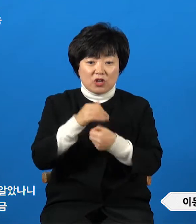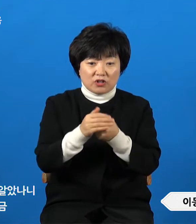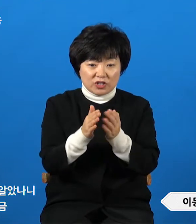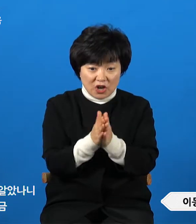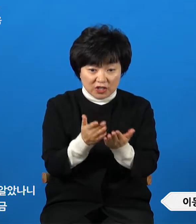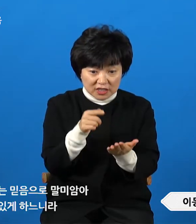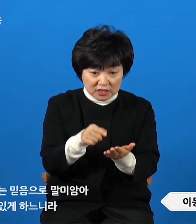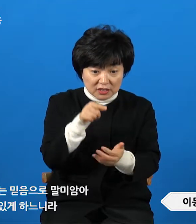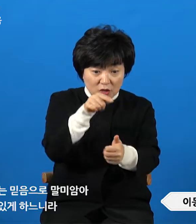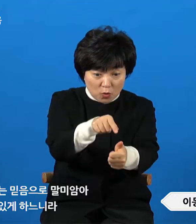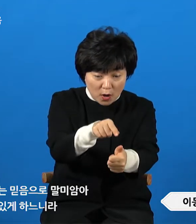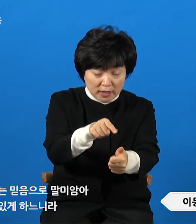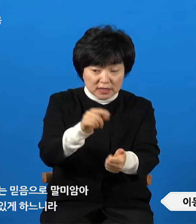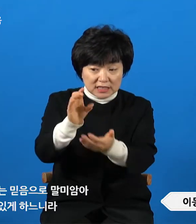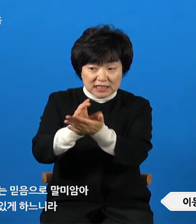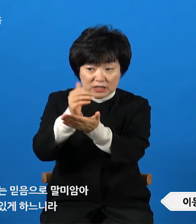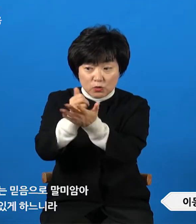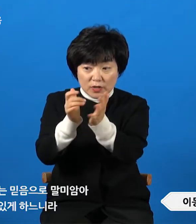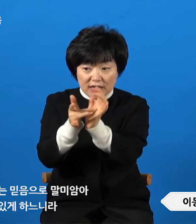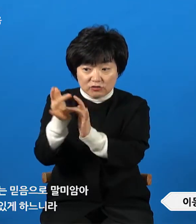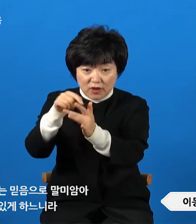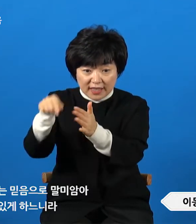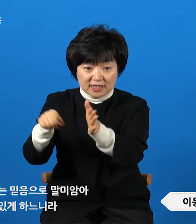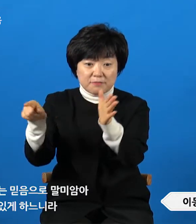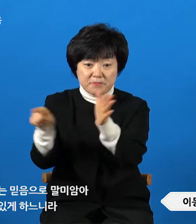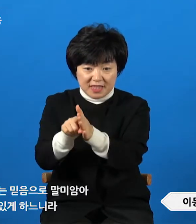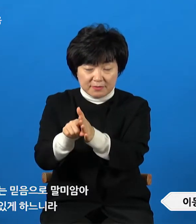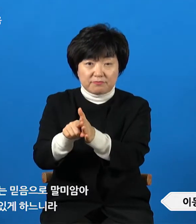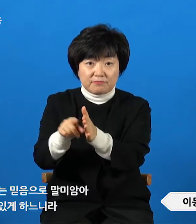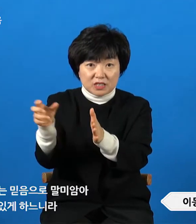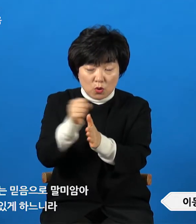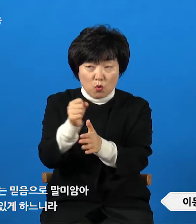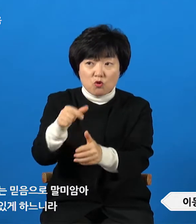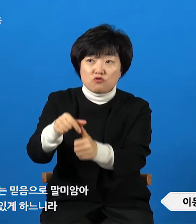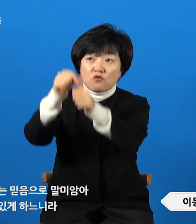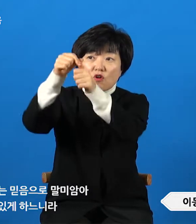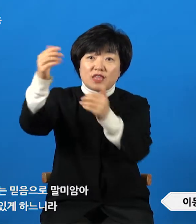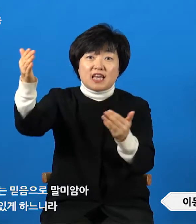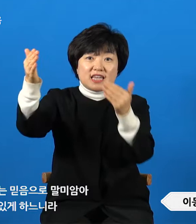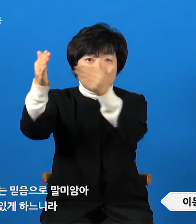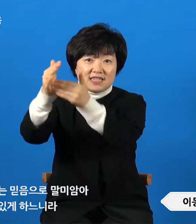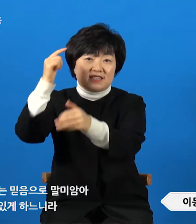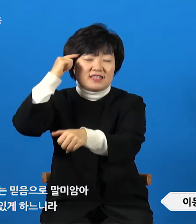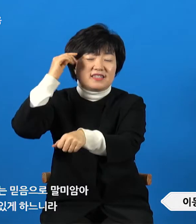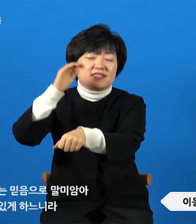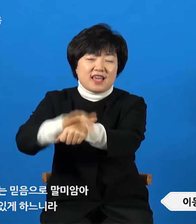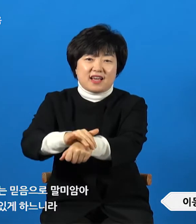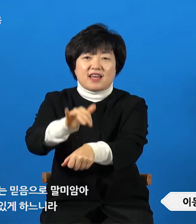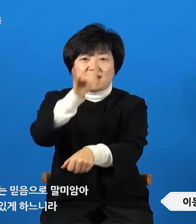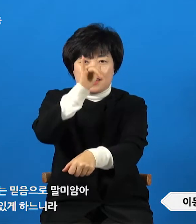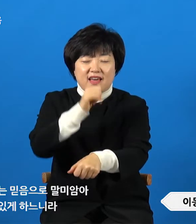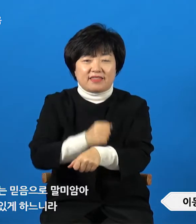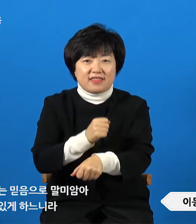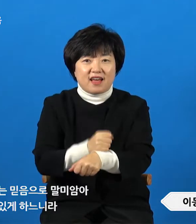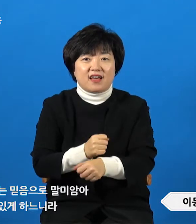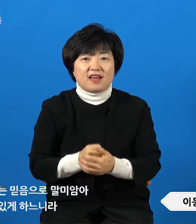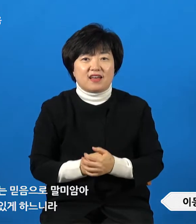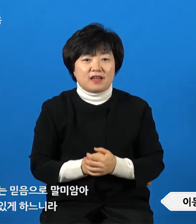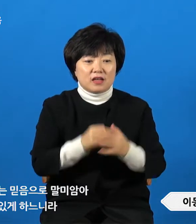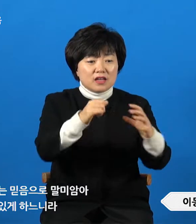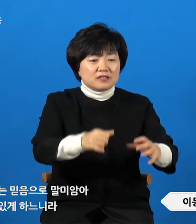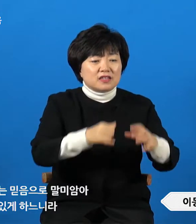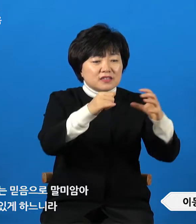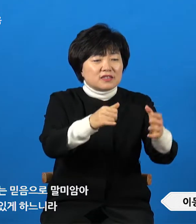성경은 능히 너로 하여금 그리스도 예수 안에 있는 믿음으로 말미암아 구원에 이르는 지혜가 있게 하느니라. 여러분,